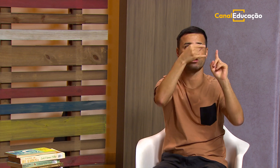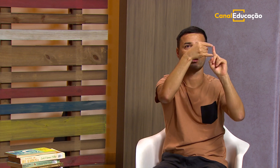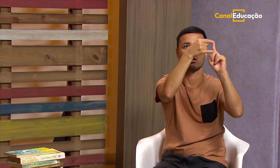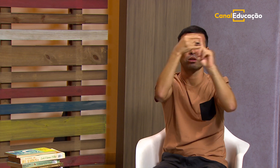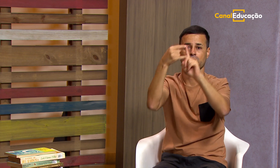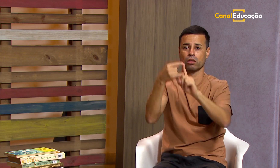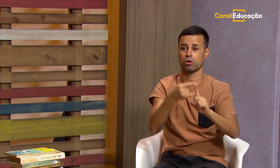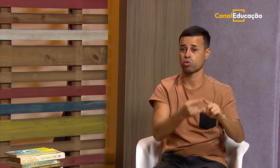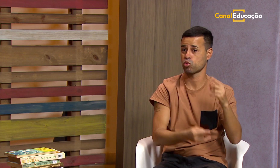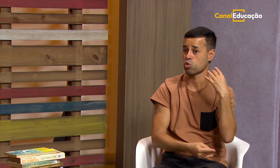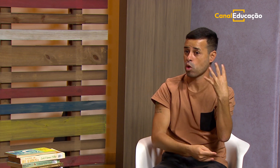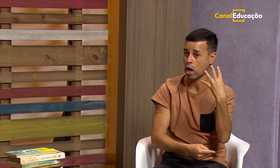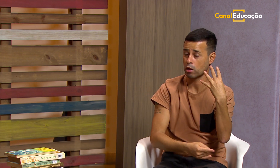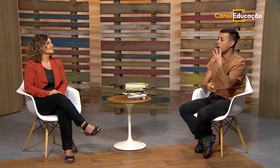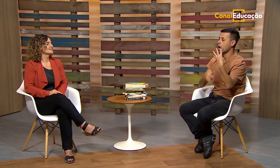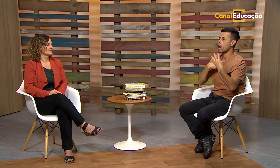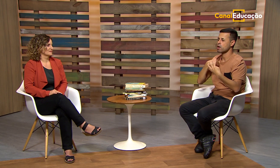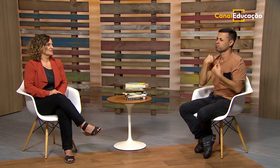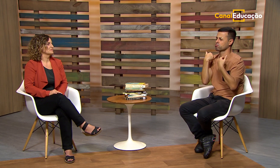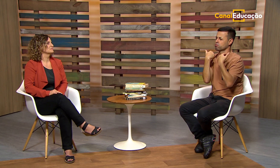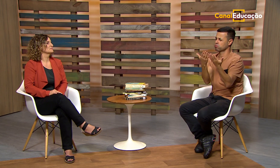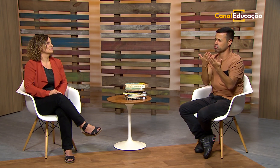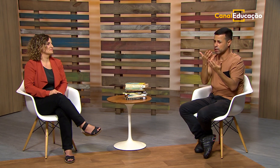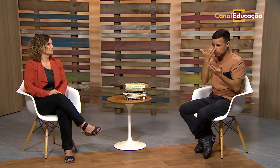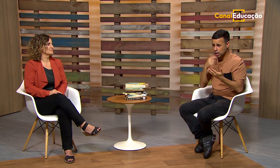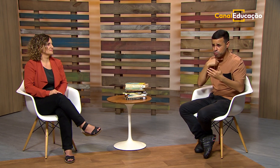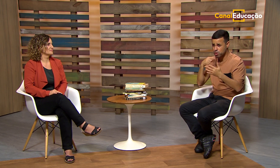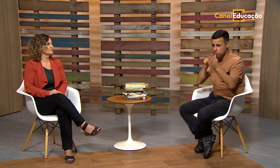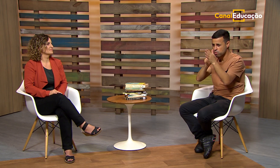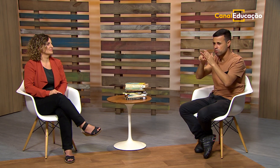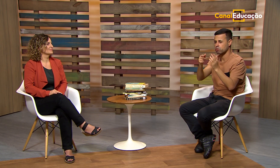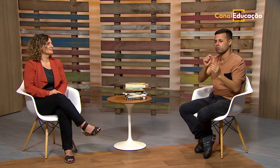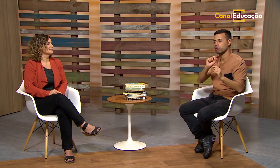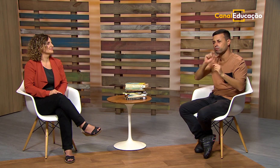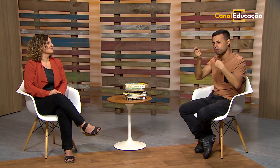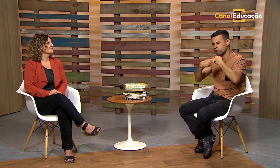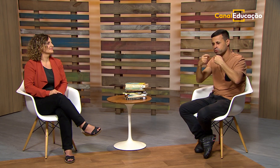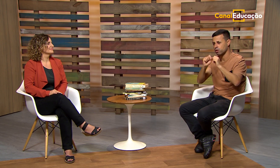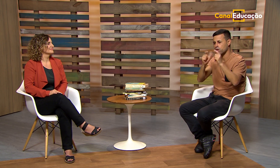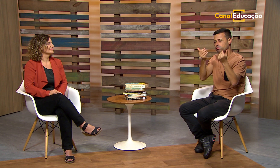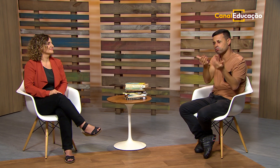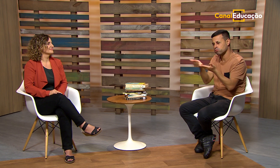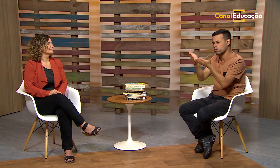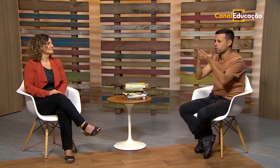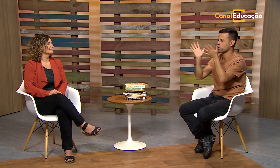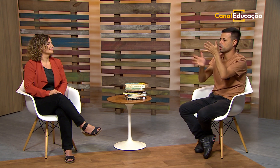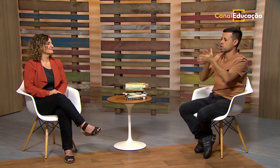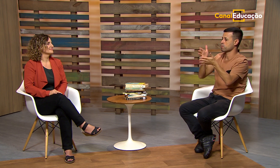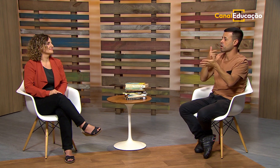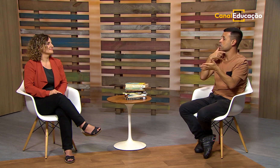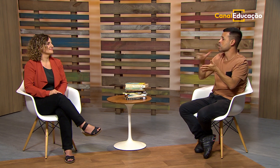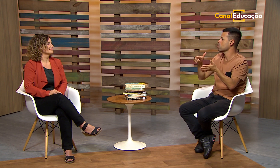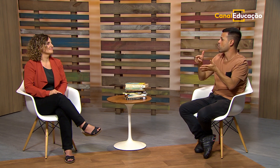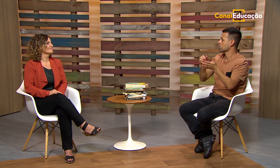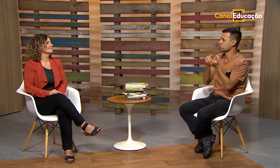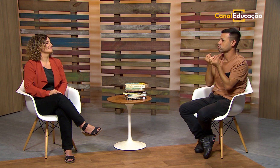quem quisesse perguntar em Libras. As lives eram bilíngues. As perguntas poderiam ser feitas em